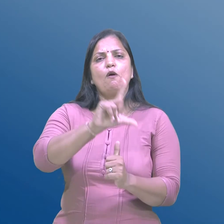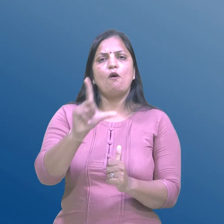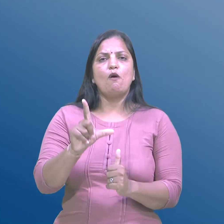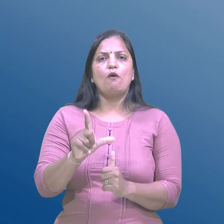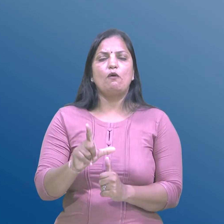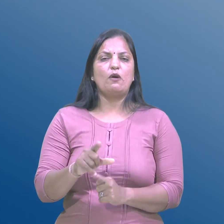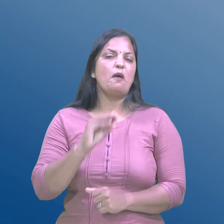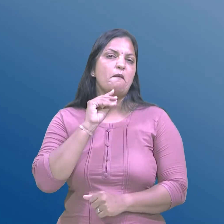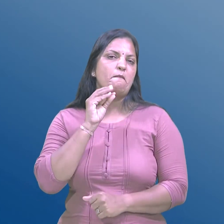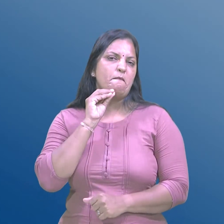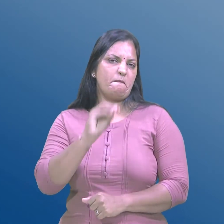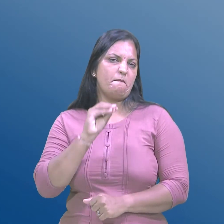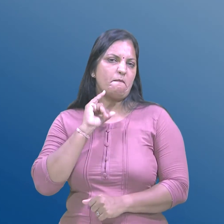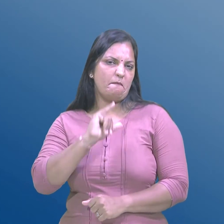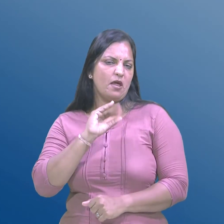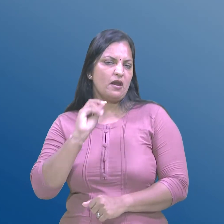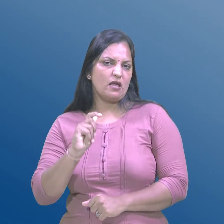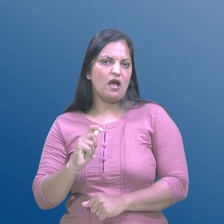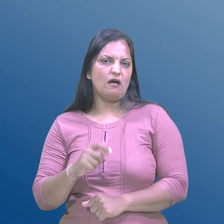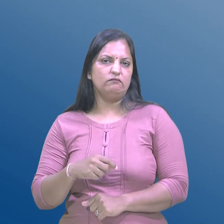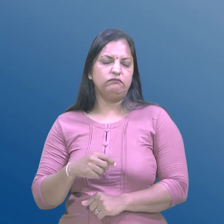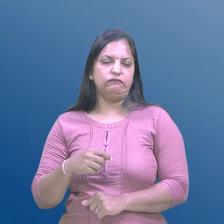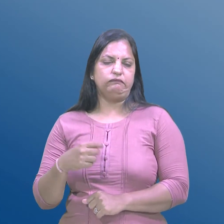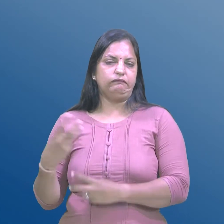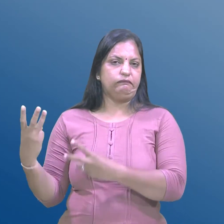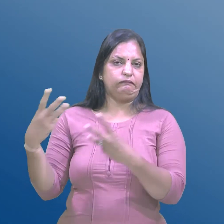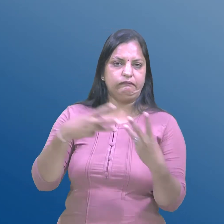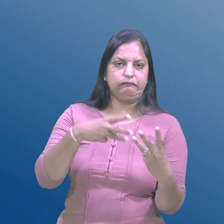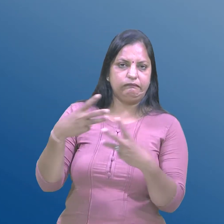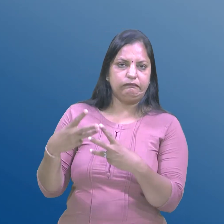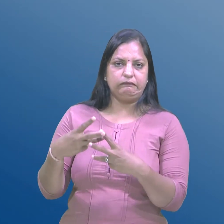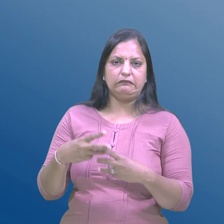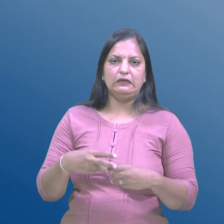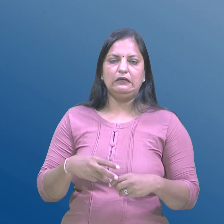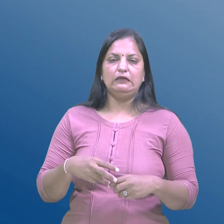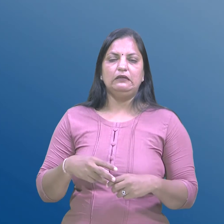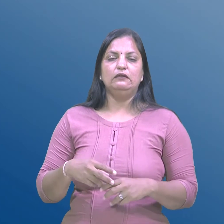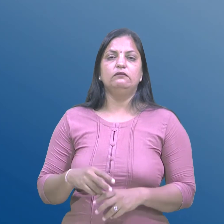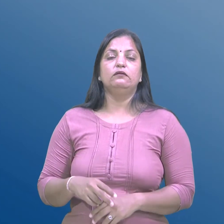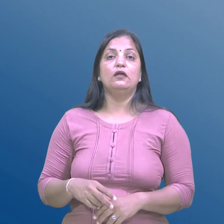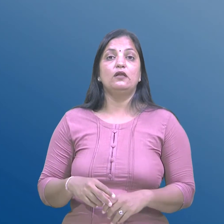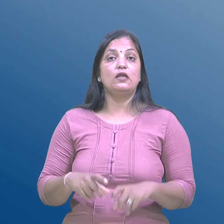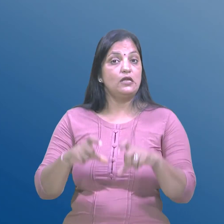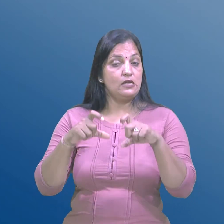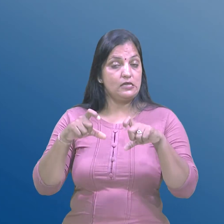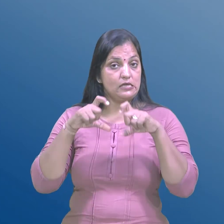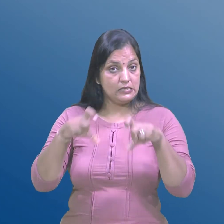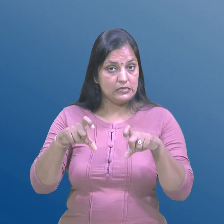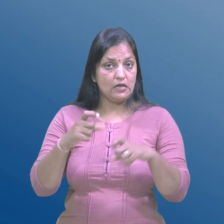દુષ્કર્મો, હિંસા અને શોષણ સામે સુરક્ષા આપવા